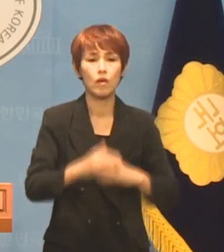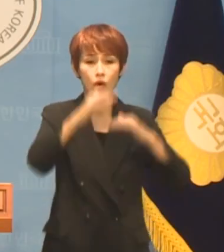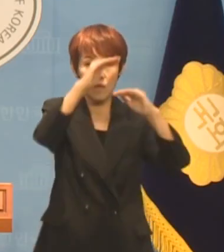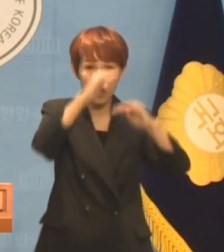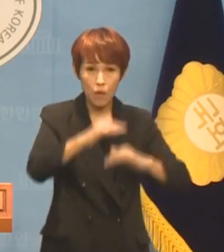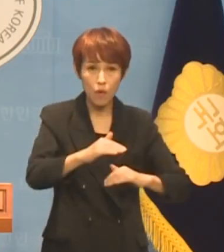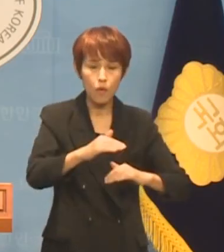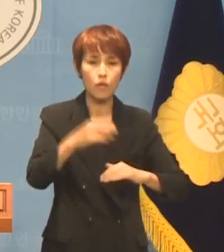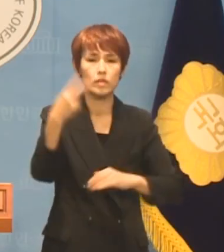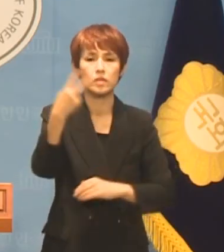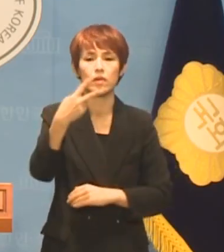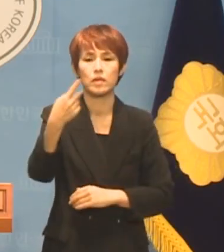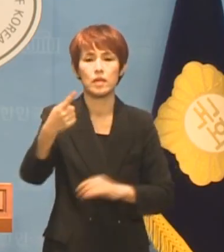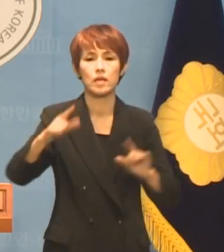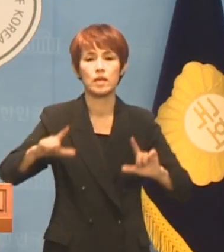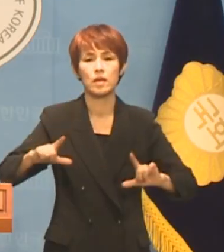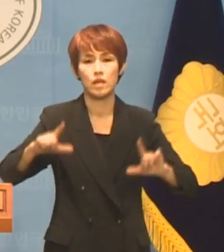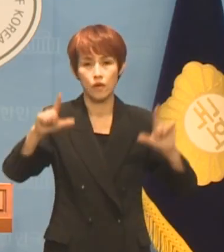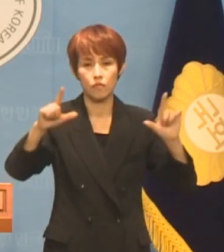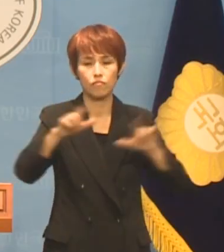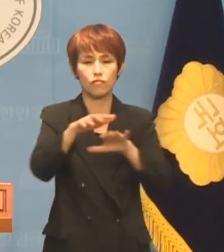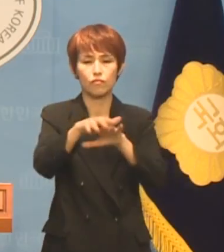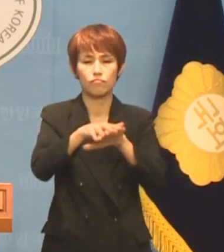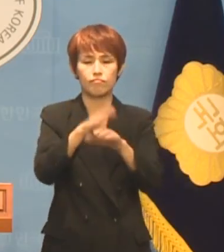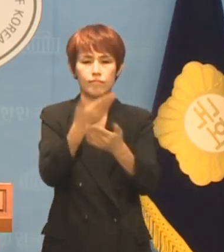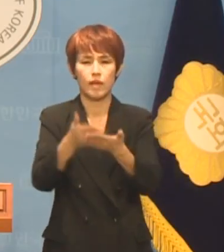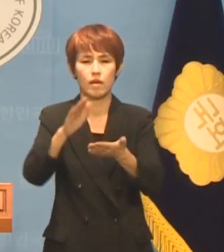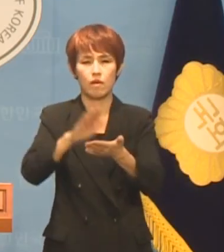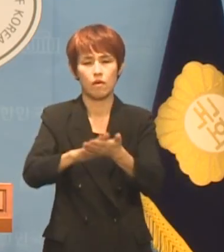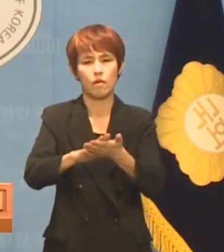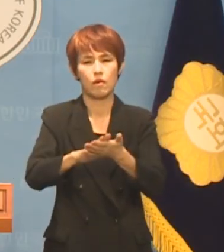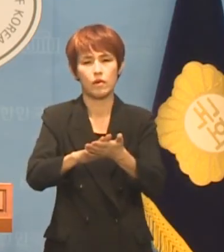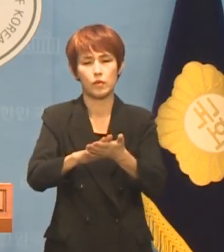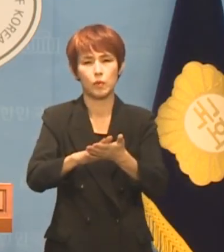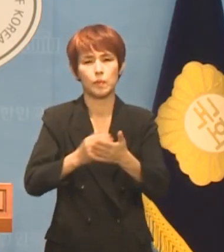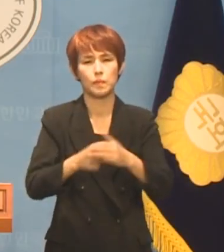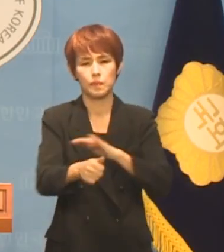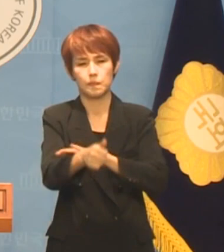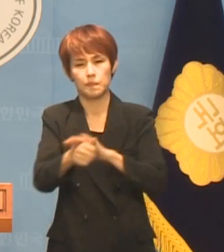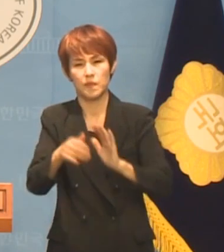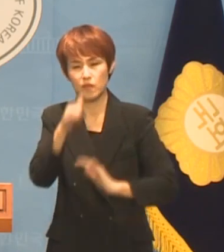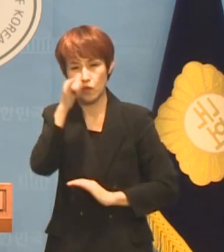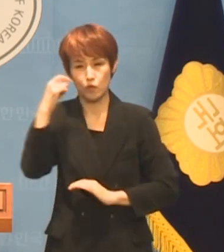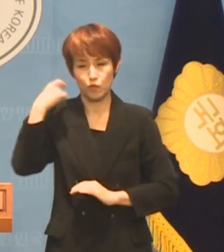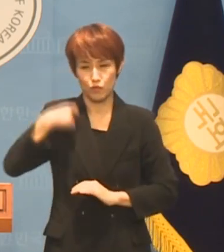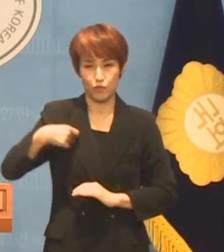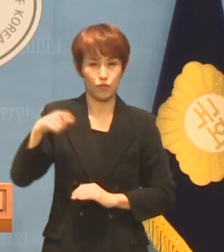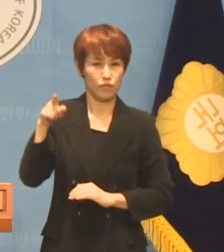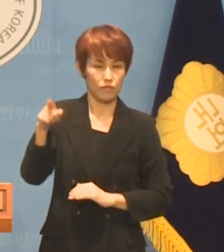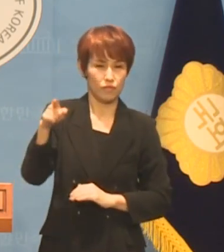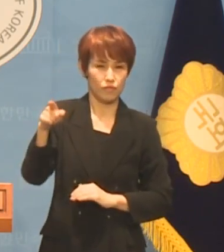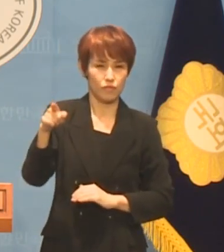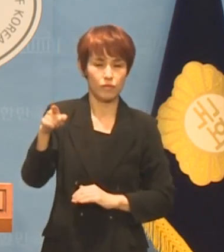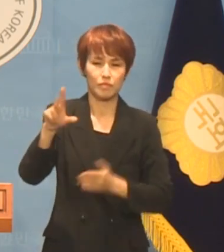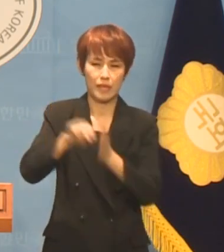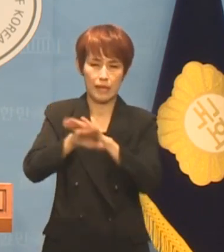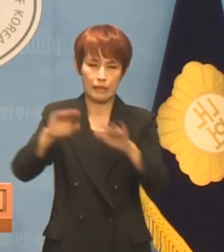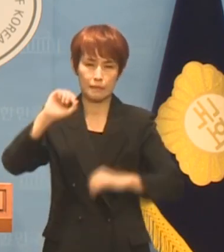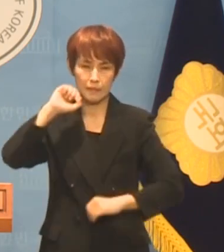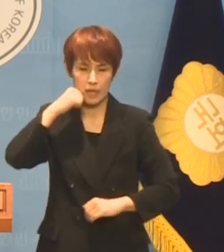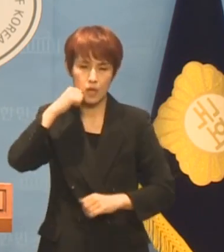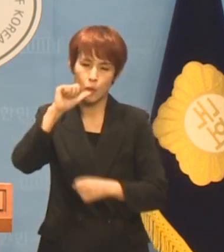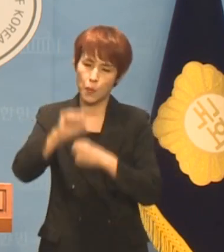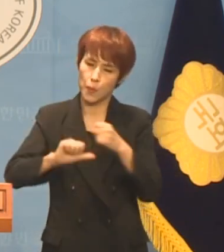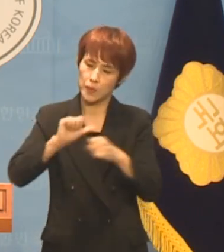지난 2001년 구조적 개혁에 소극적인 중국 공산당이 수많은 난제를 해결할 능력이 없어 5에서 10년